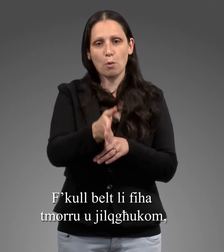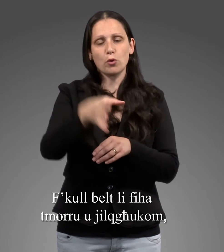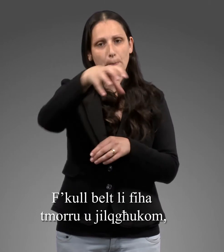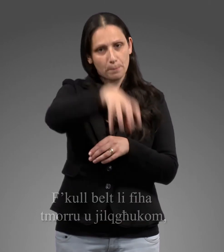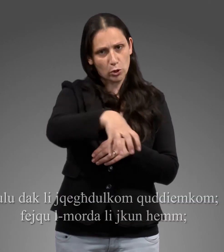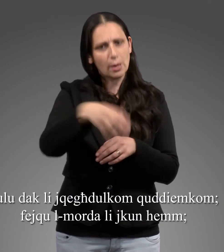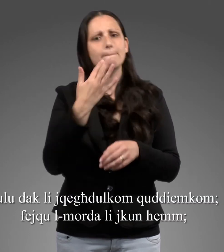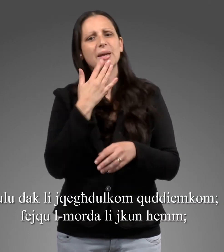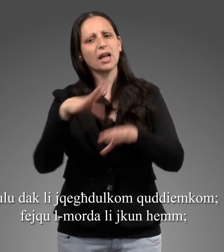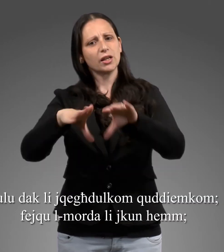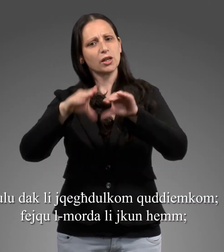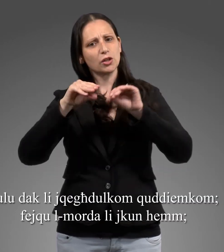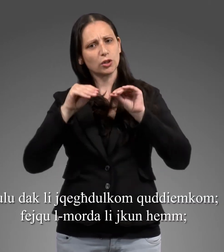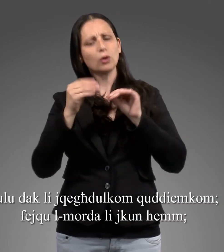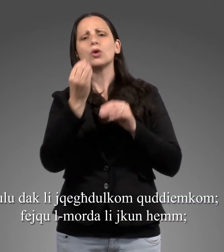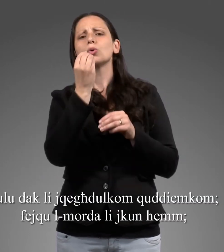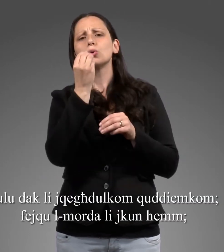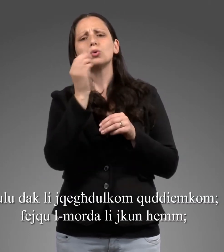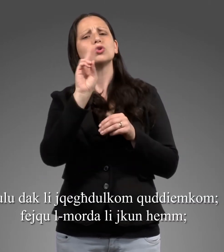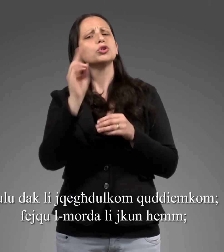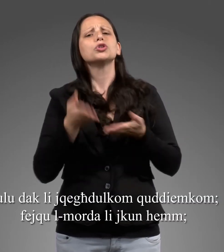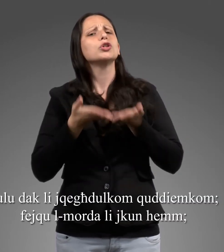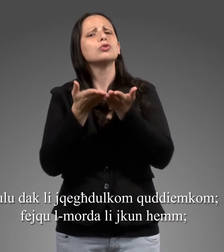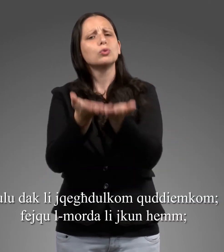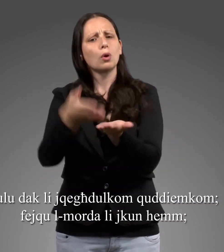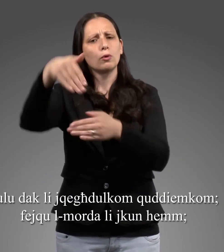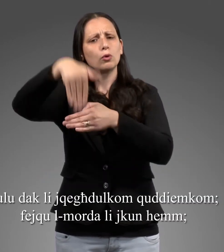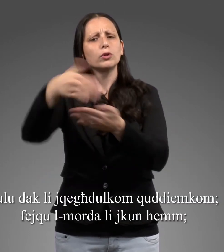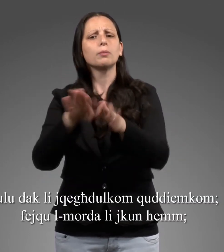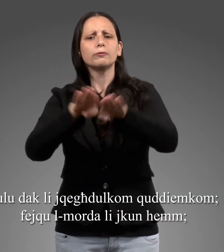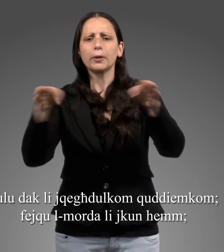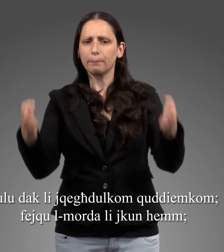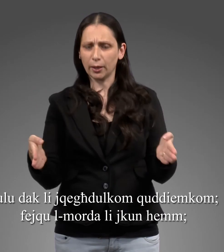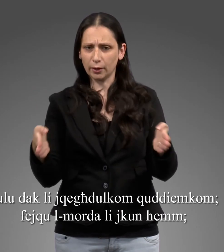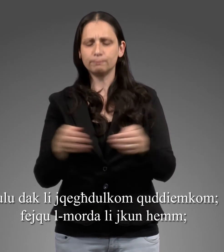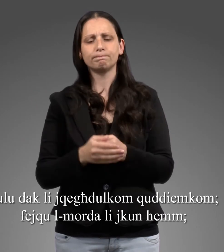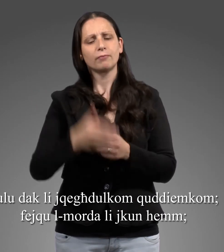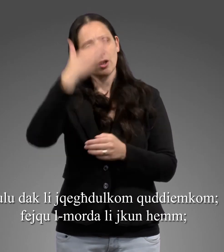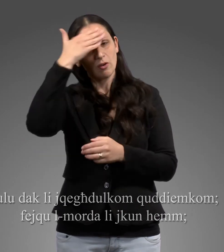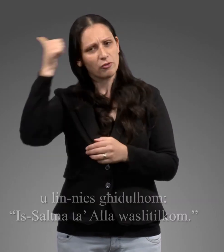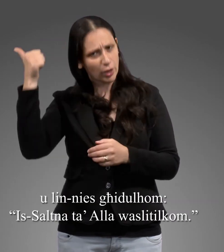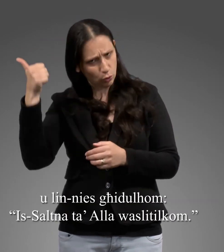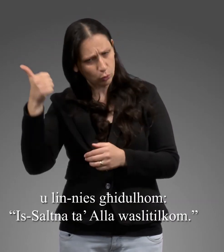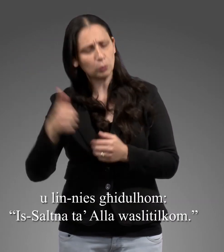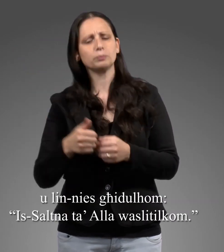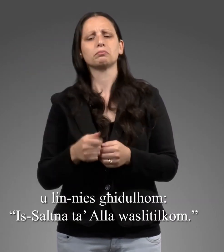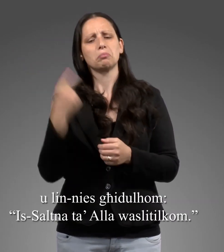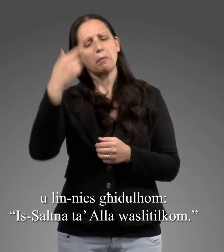jilqgħukom, kulu dak li għadulkom quddiemkom. Fejn l-morda li jkun hemm u lin-nies